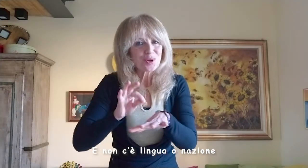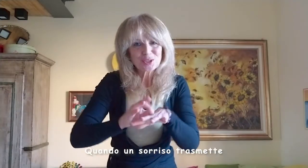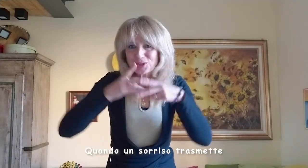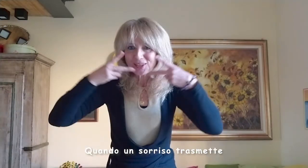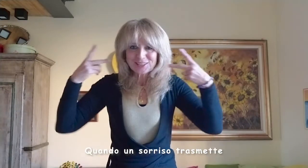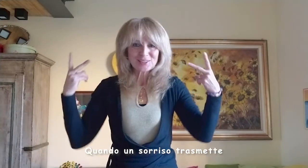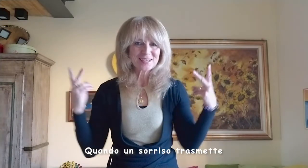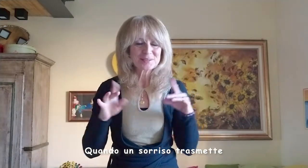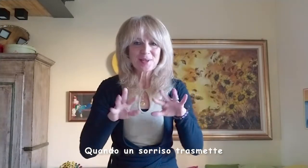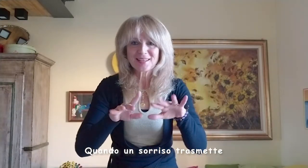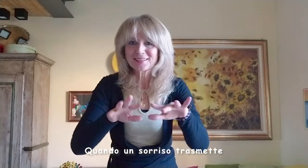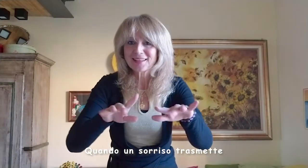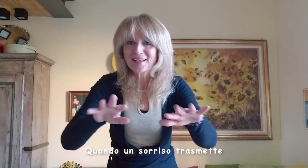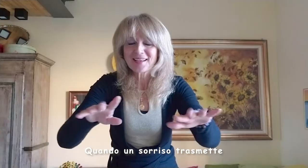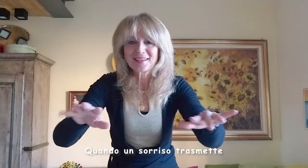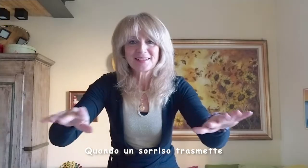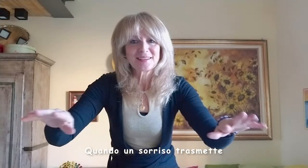quando un sorriso trasmette